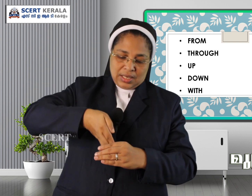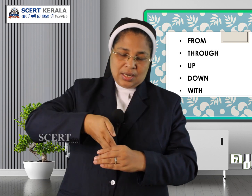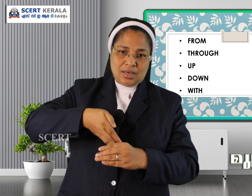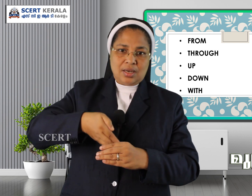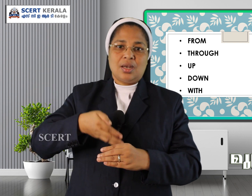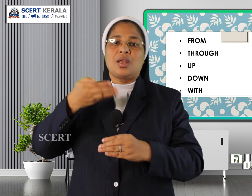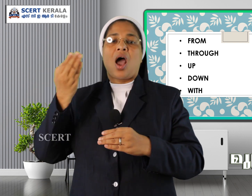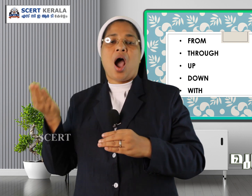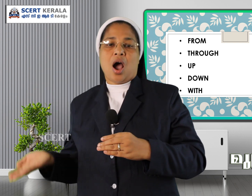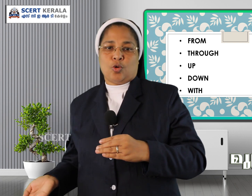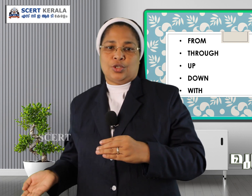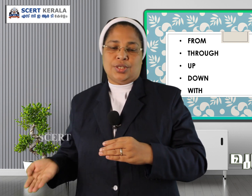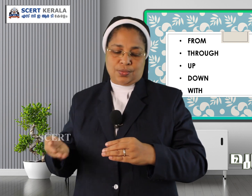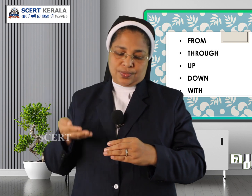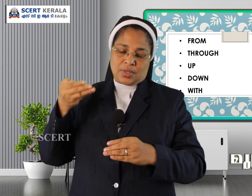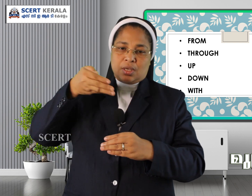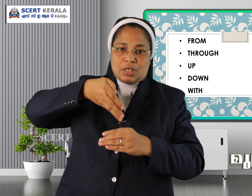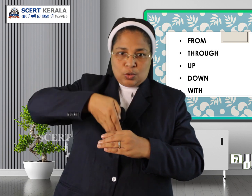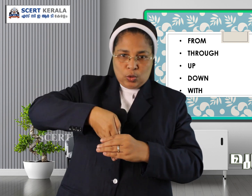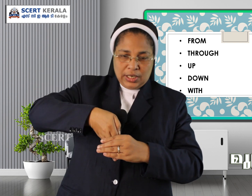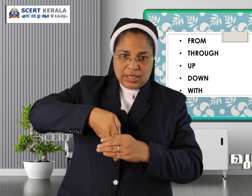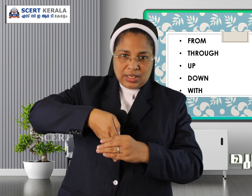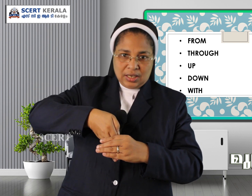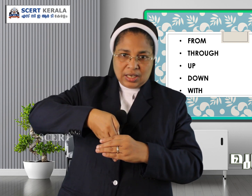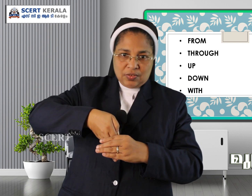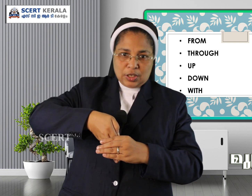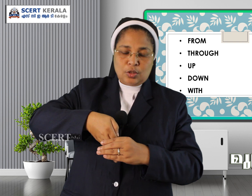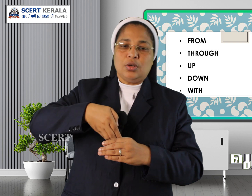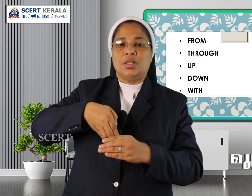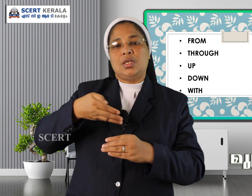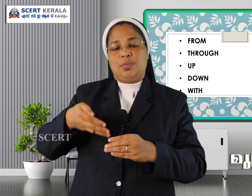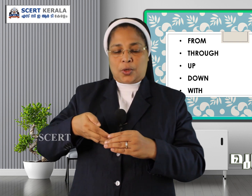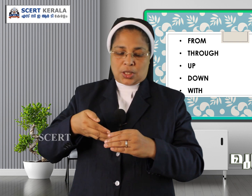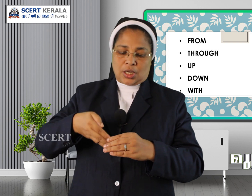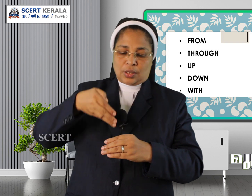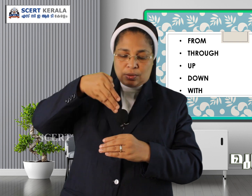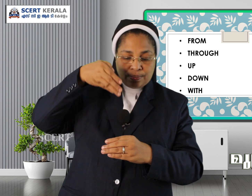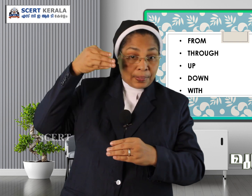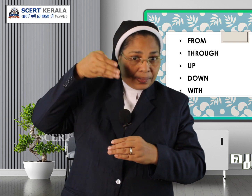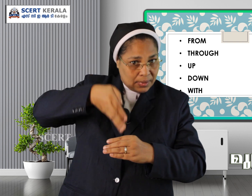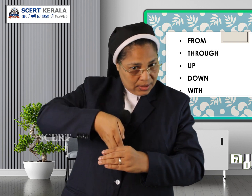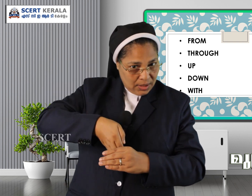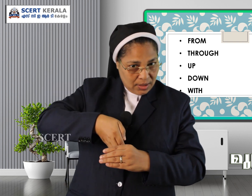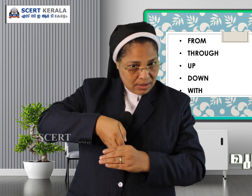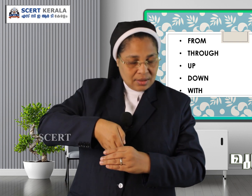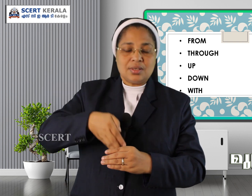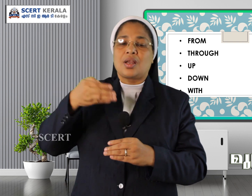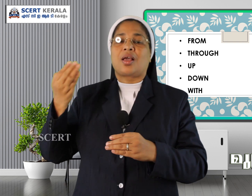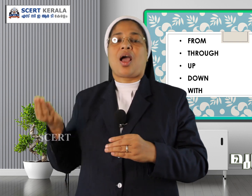in out ഇത് ഉള്ളിലേക്ക് കൈവയ്ക്കുന്നു അത് തന്നെ പുറത്തേക്ക് എടുക്കുന്നു in